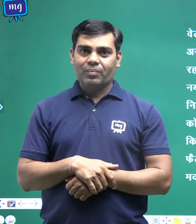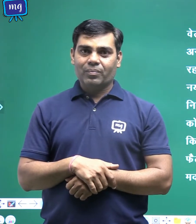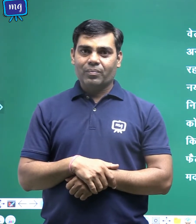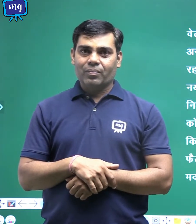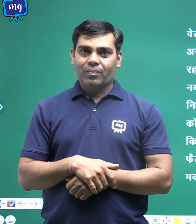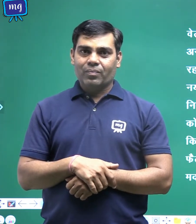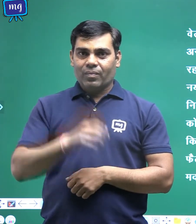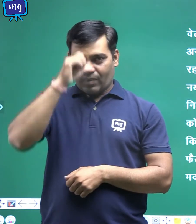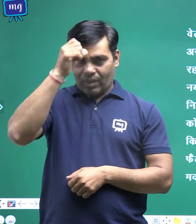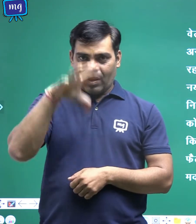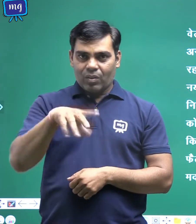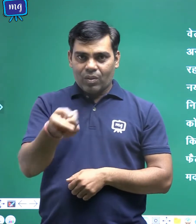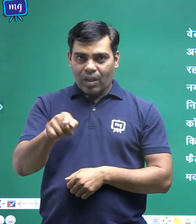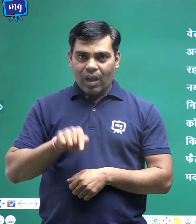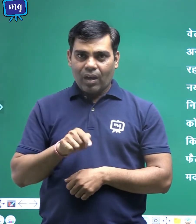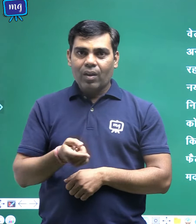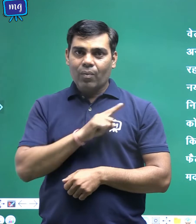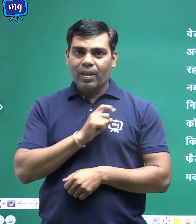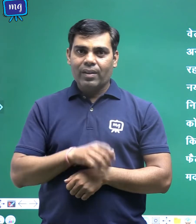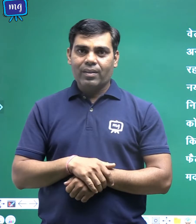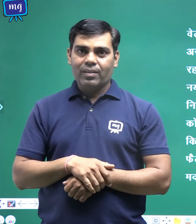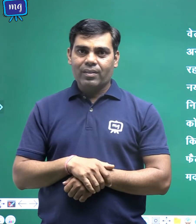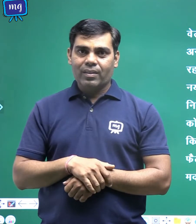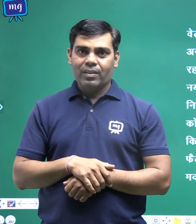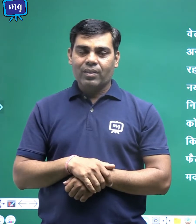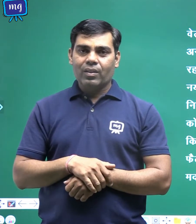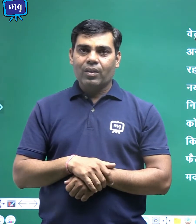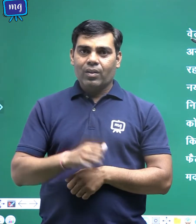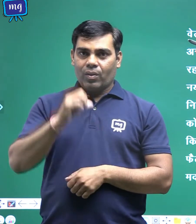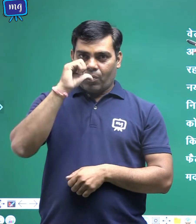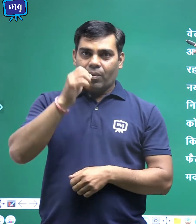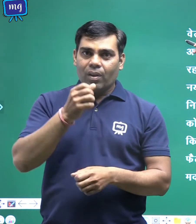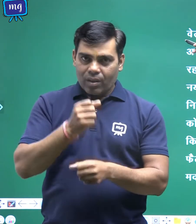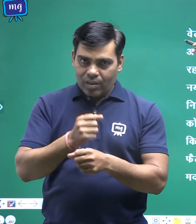भारत आकर वह गंगा किनारे